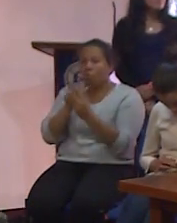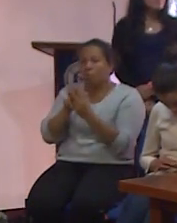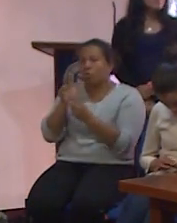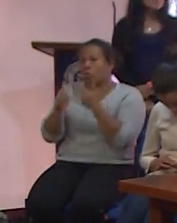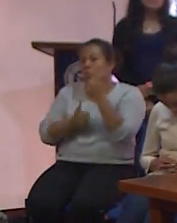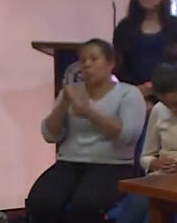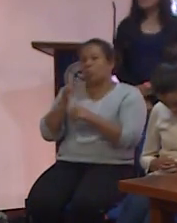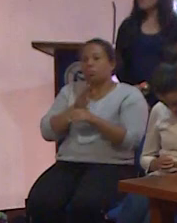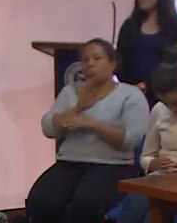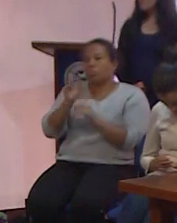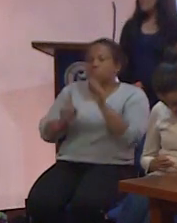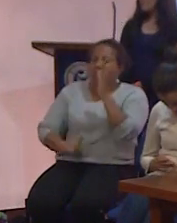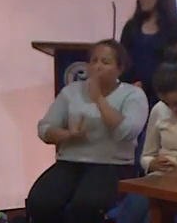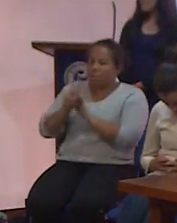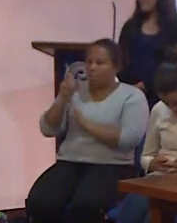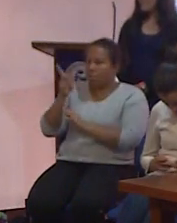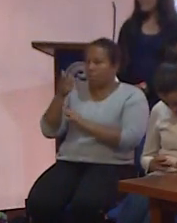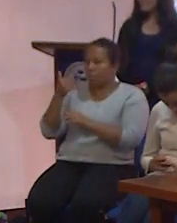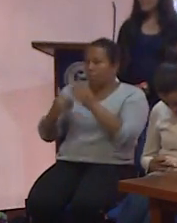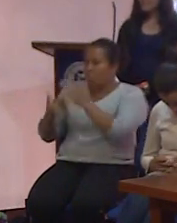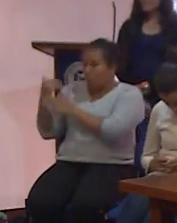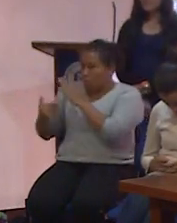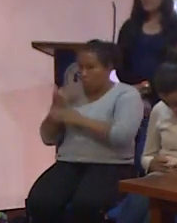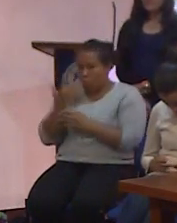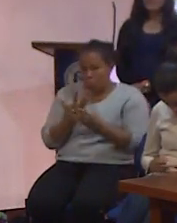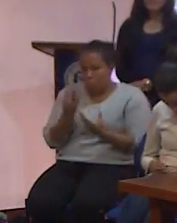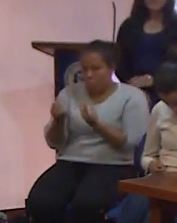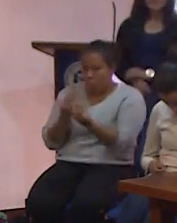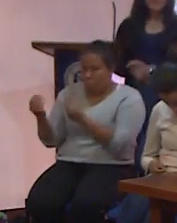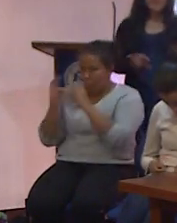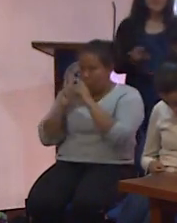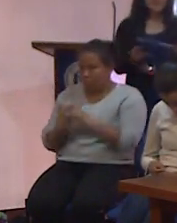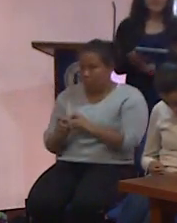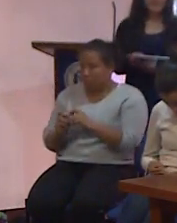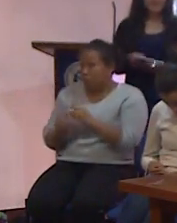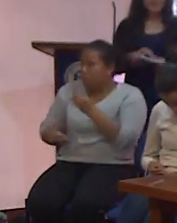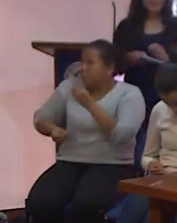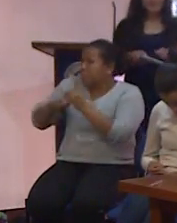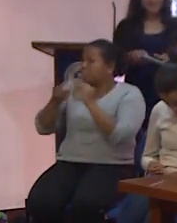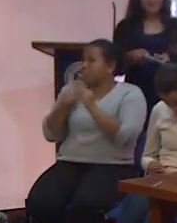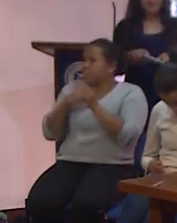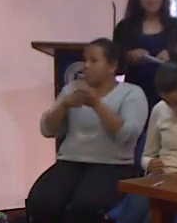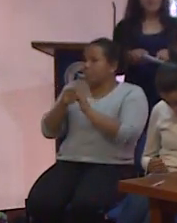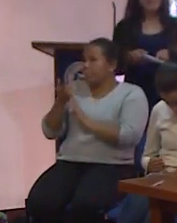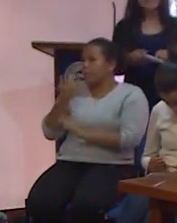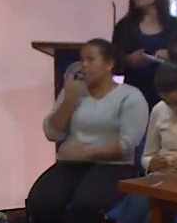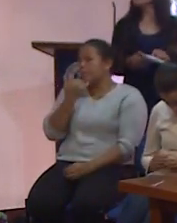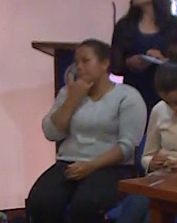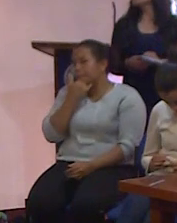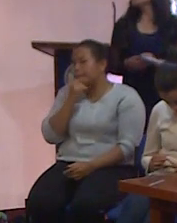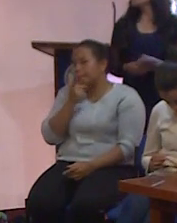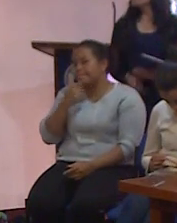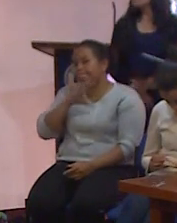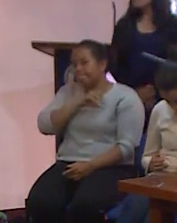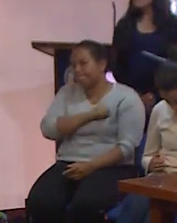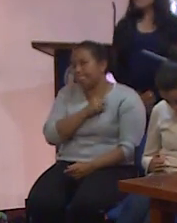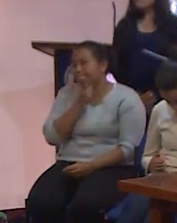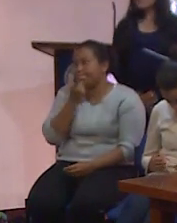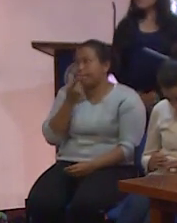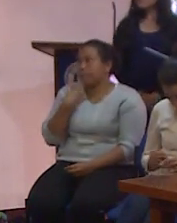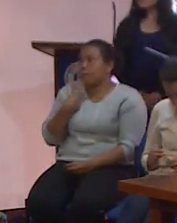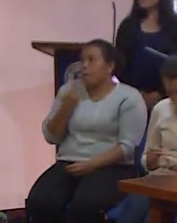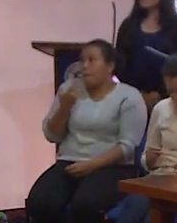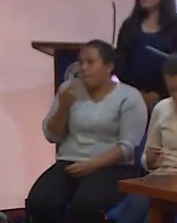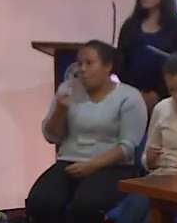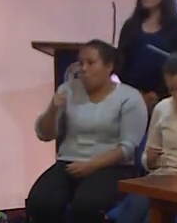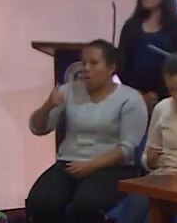los de todos los grupos de investigación. Además, uno que lamentablemente poco se aprovecha,